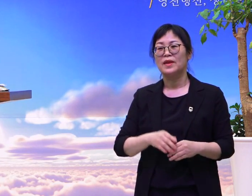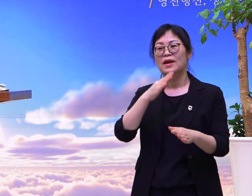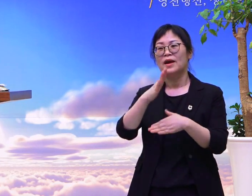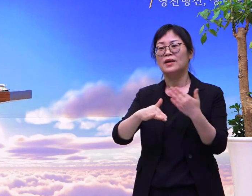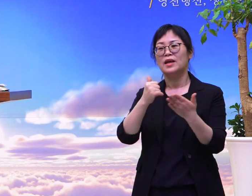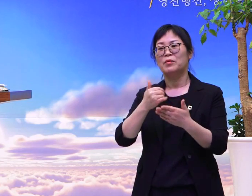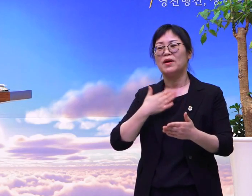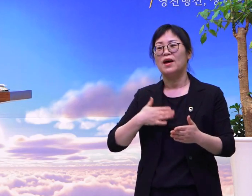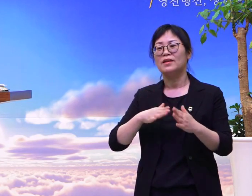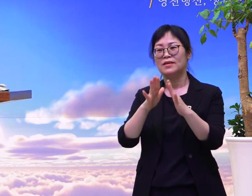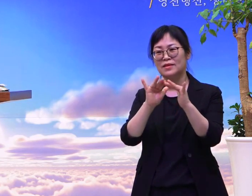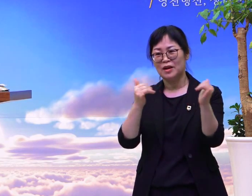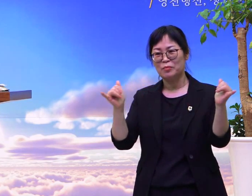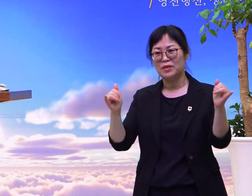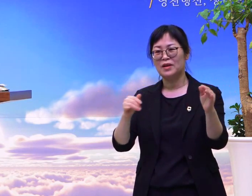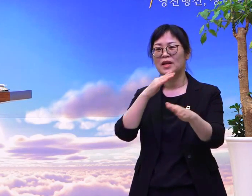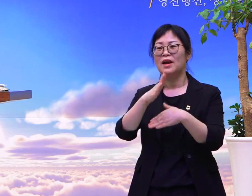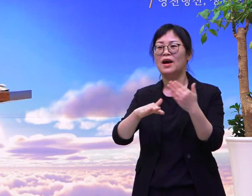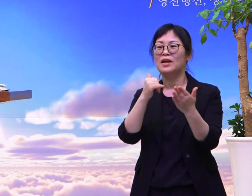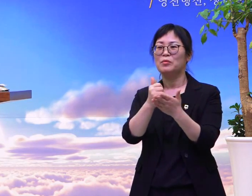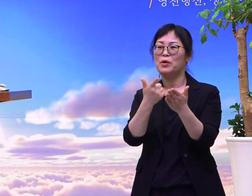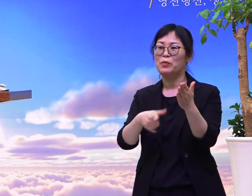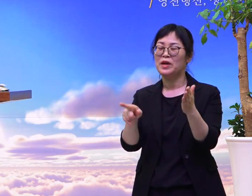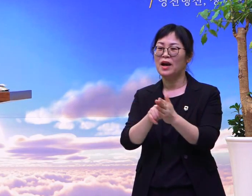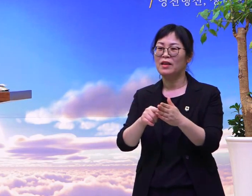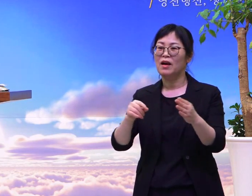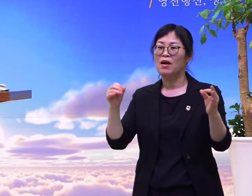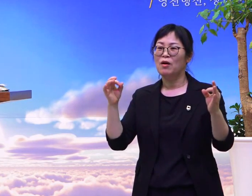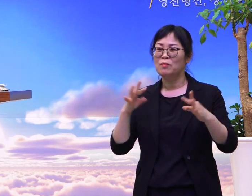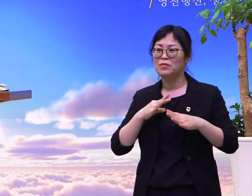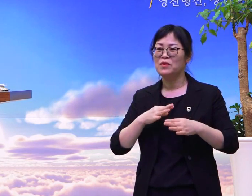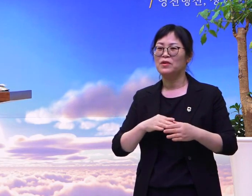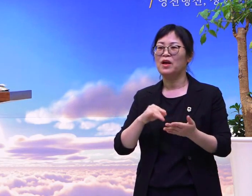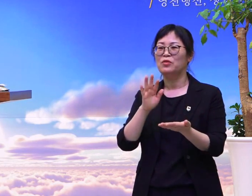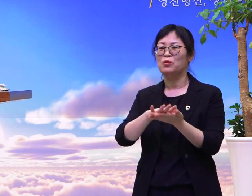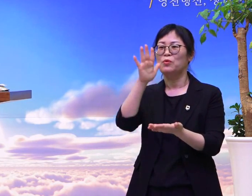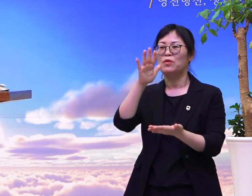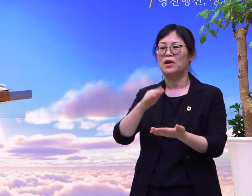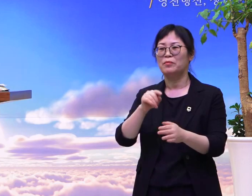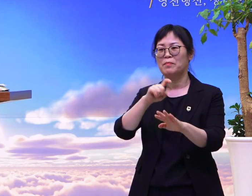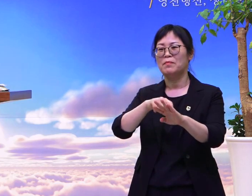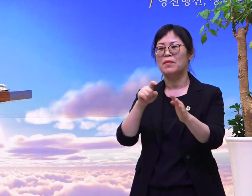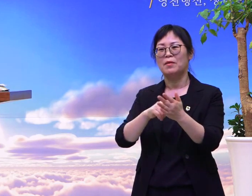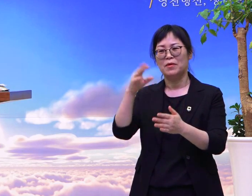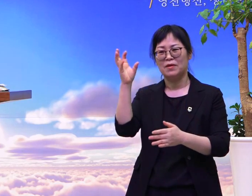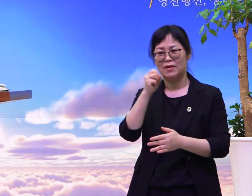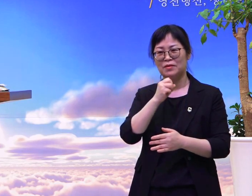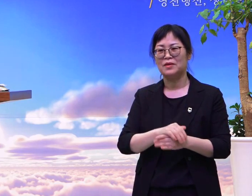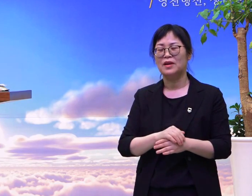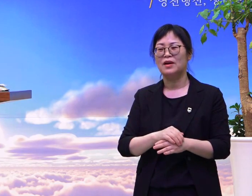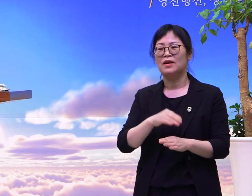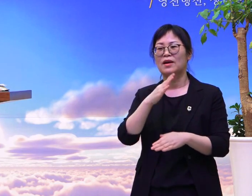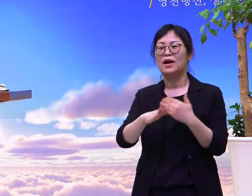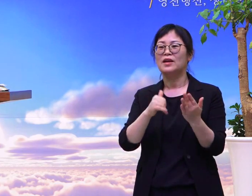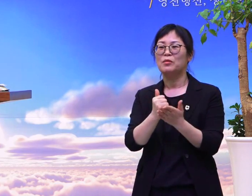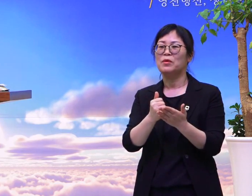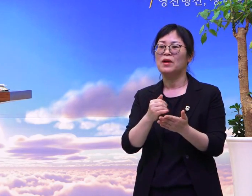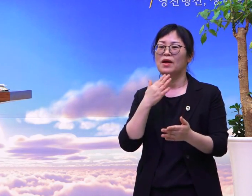하나님을 아는 사람들은 하나님을 위한 엄청난 열정을 가지고 있다는 것입니다. 하나님을 아는